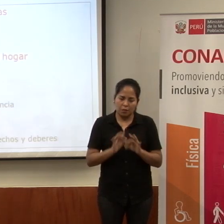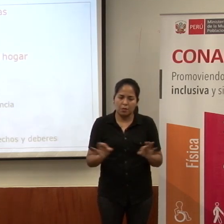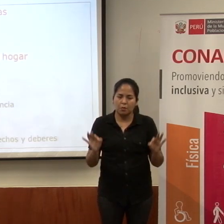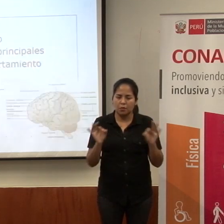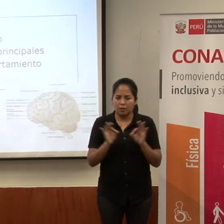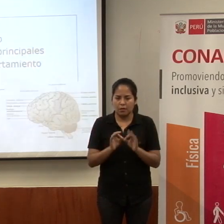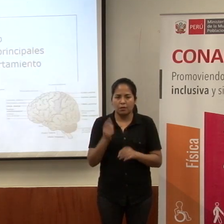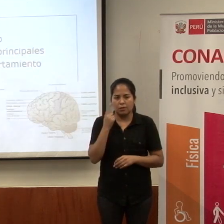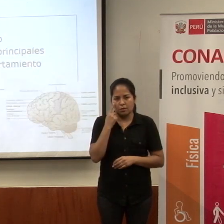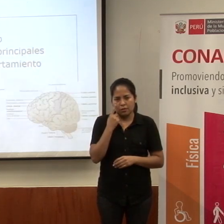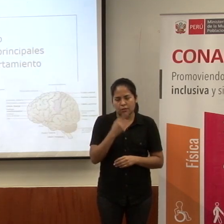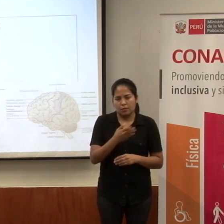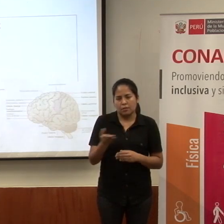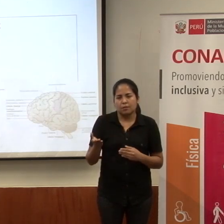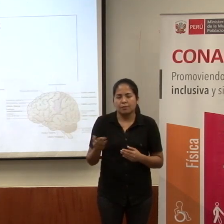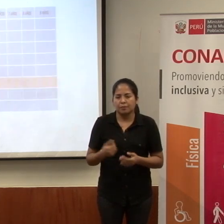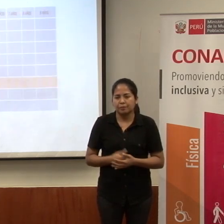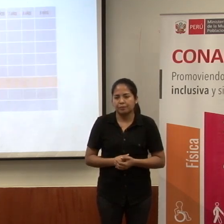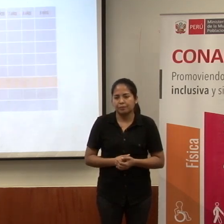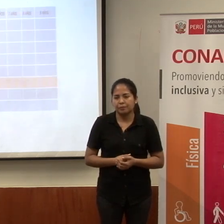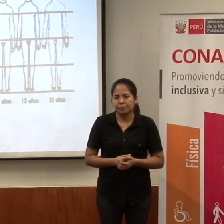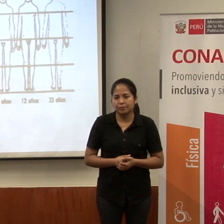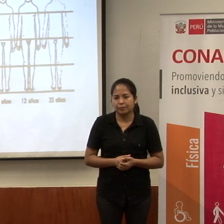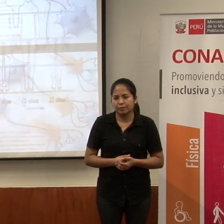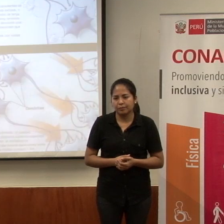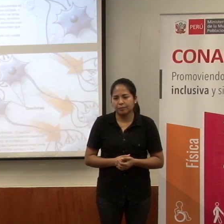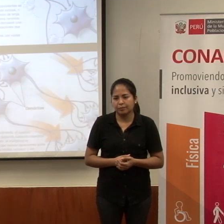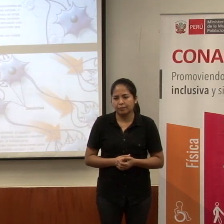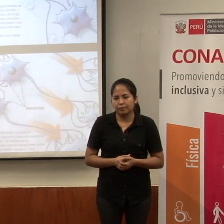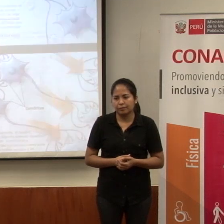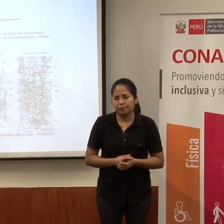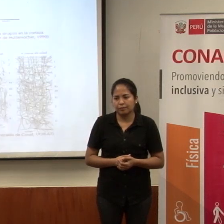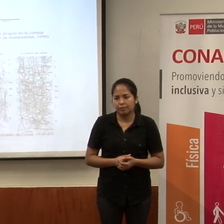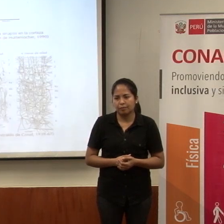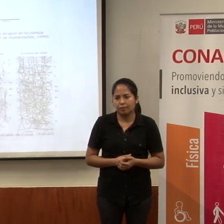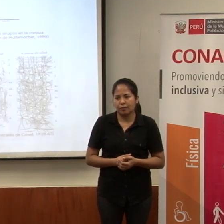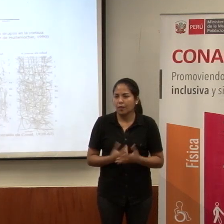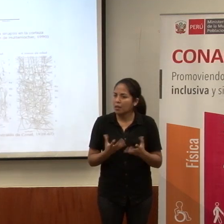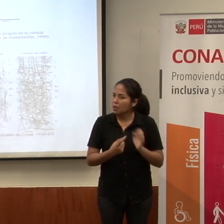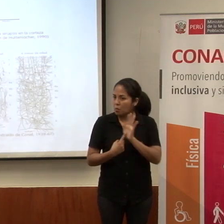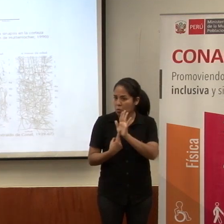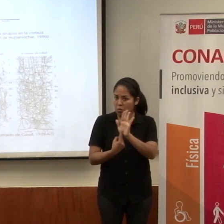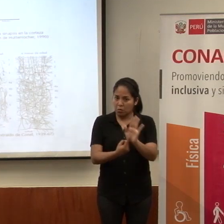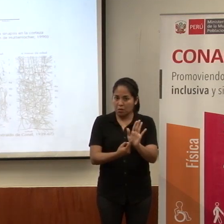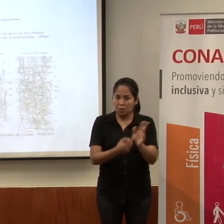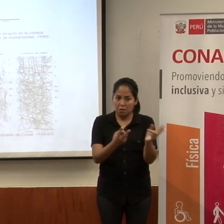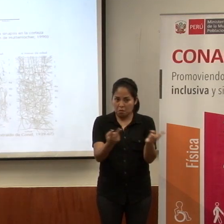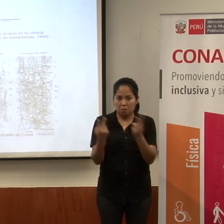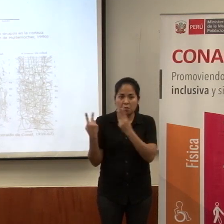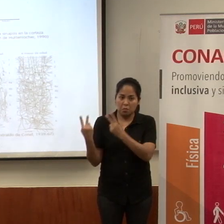políticas públicas. Entonces, solamente quiero mostrarles esto. Miren ustedes,